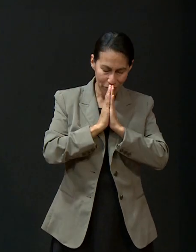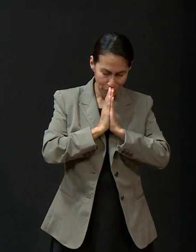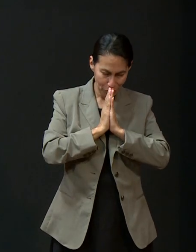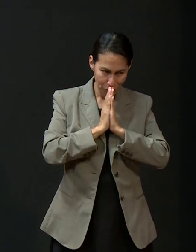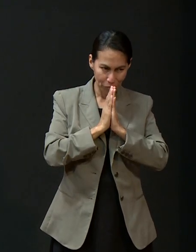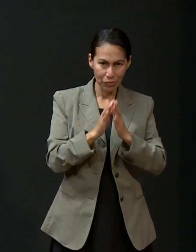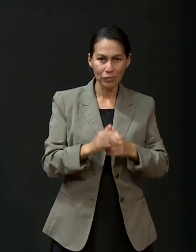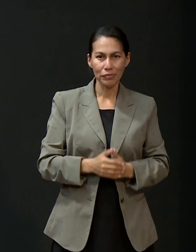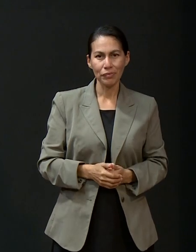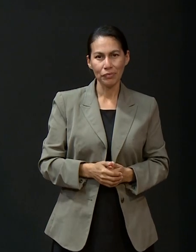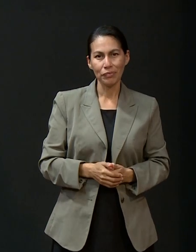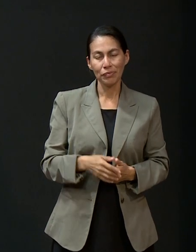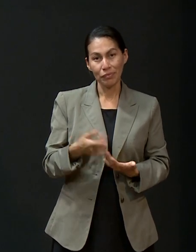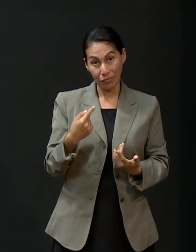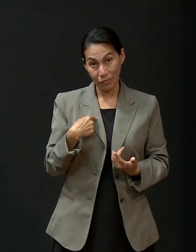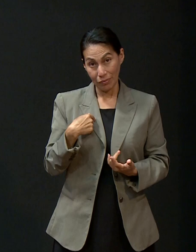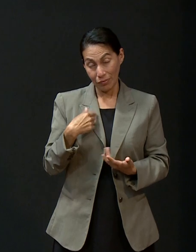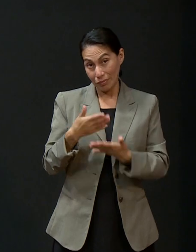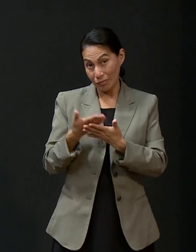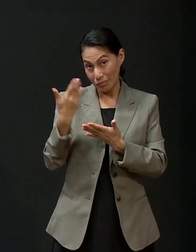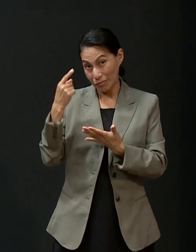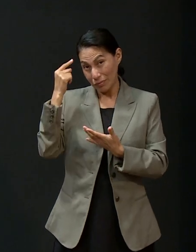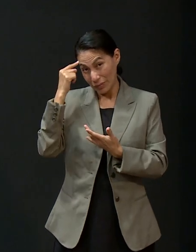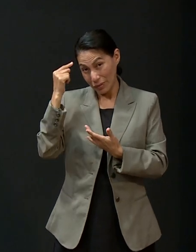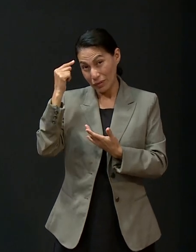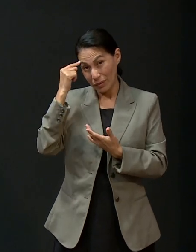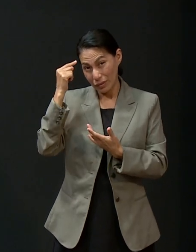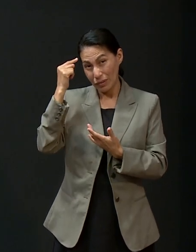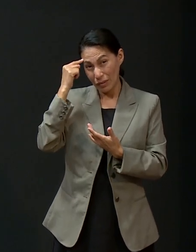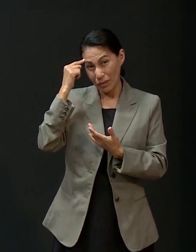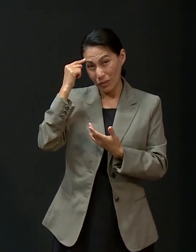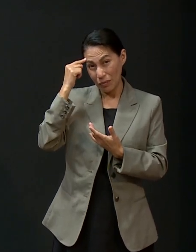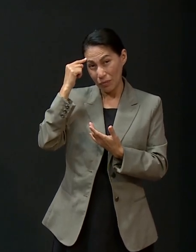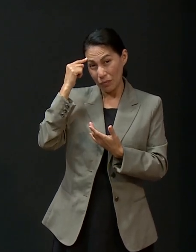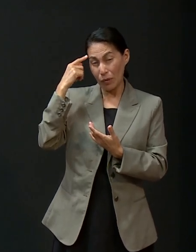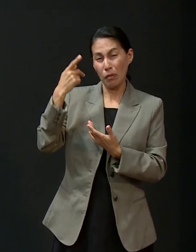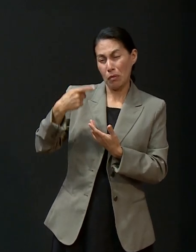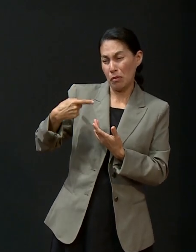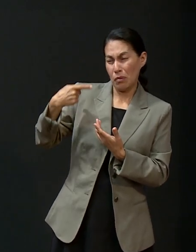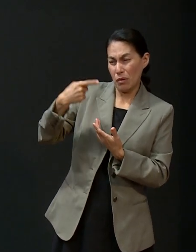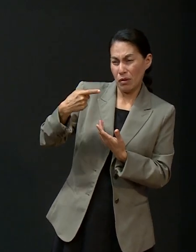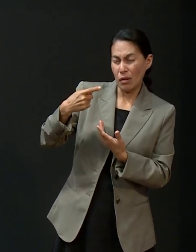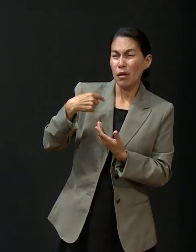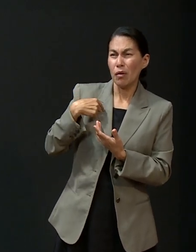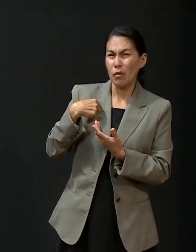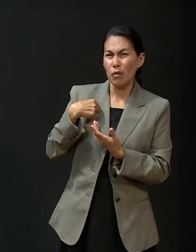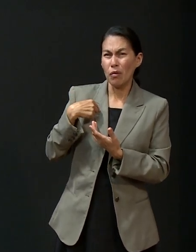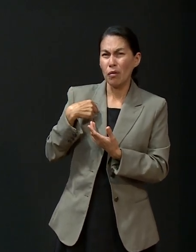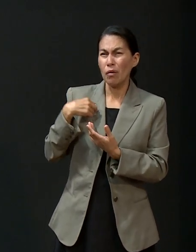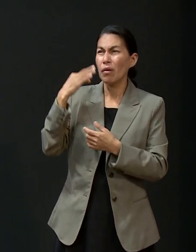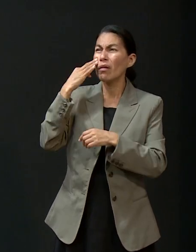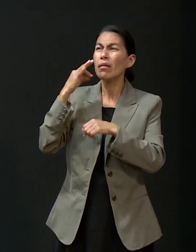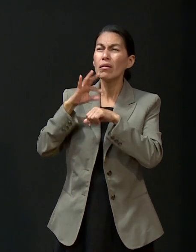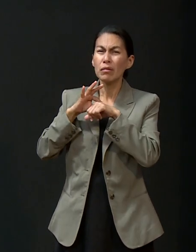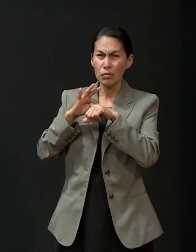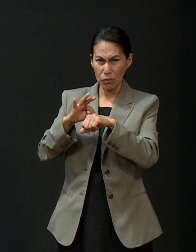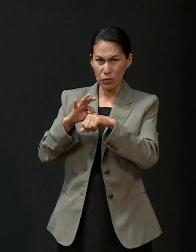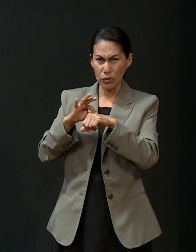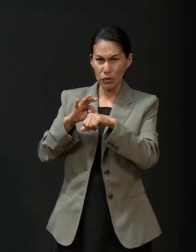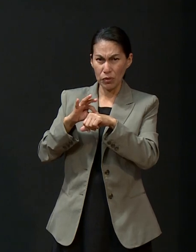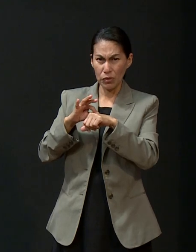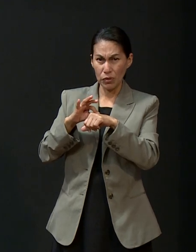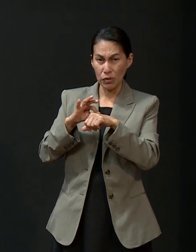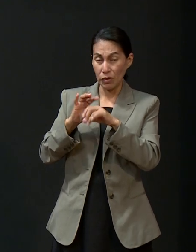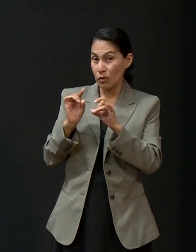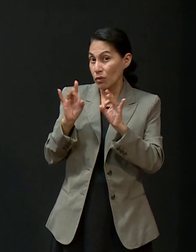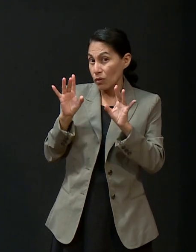Amén Esto Pastor Siempre pensé Me preguntaste Si yo tenía prometido Algo Que